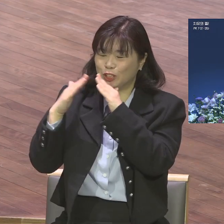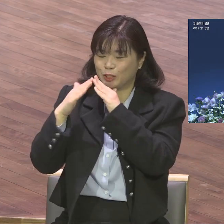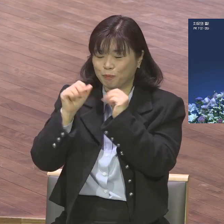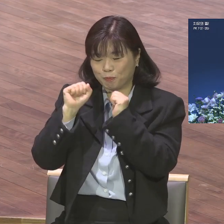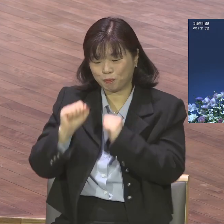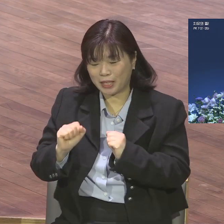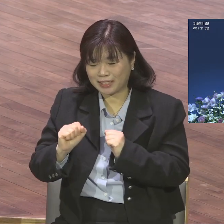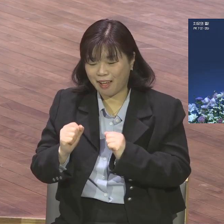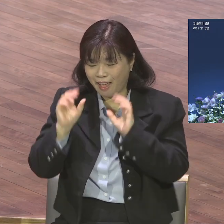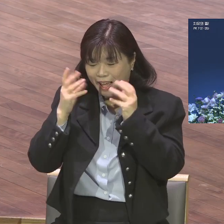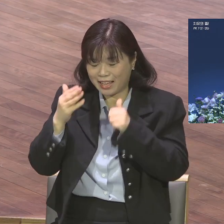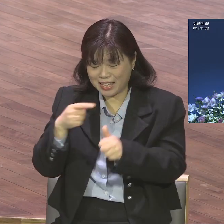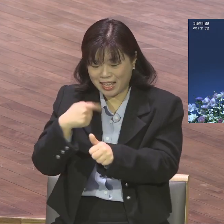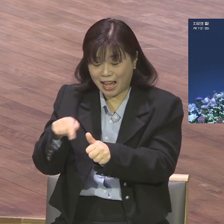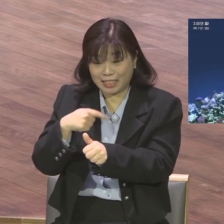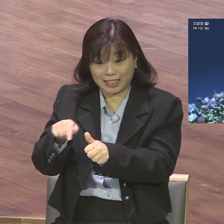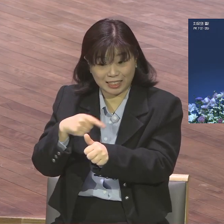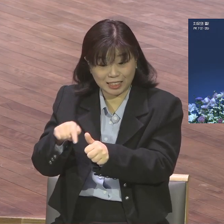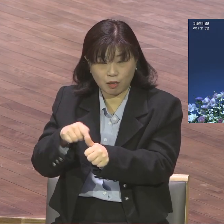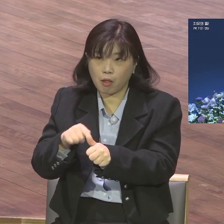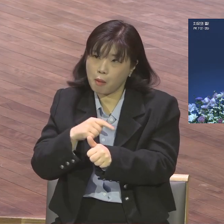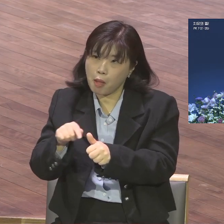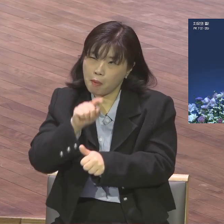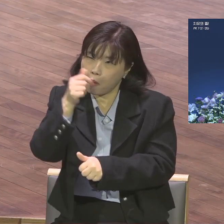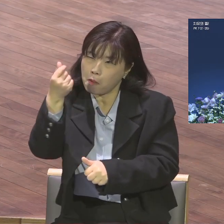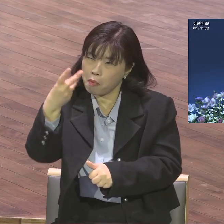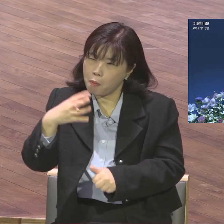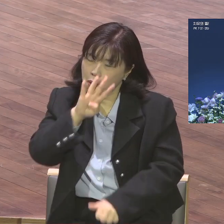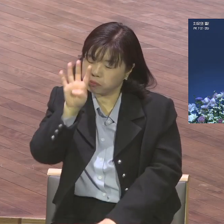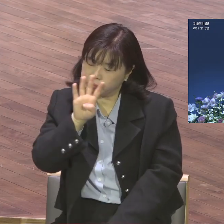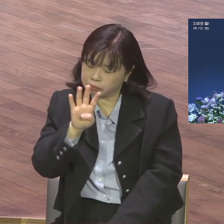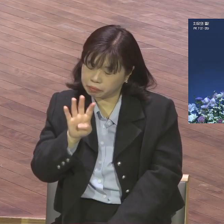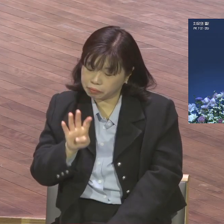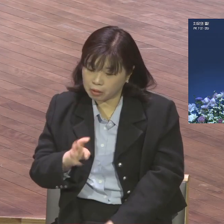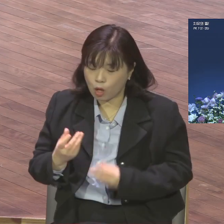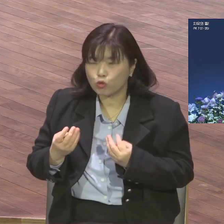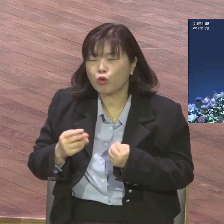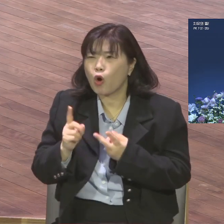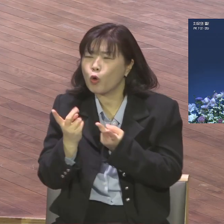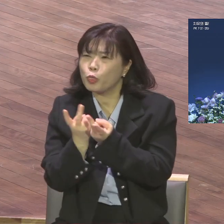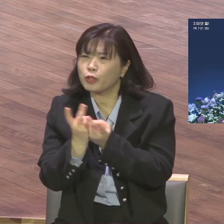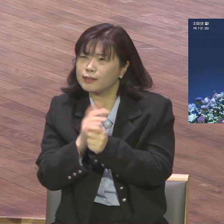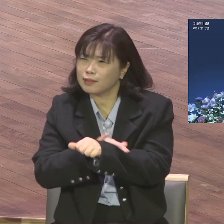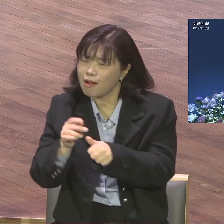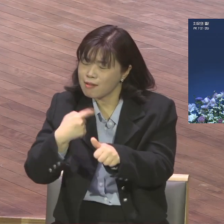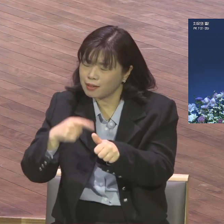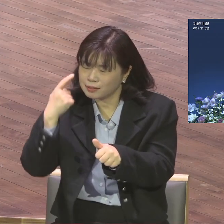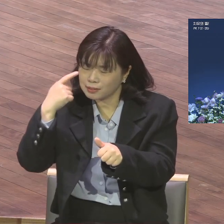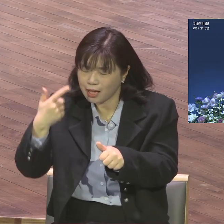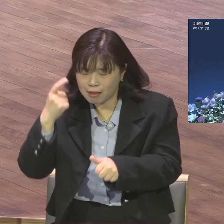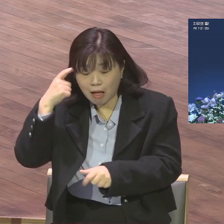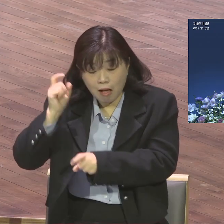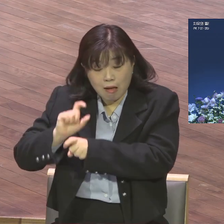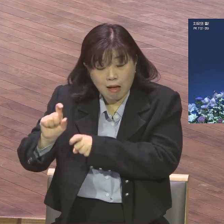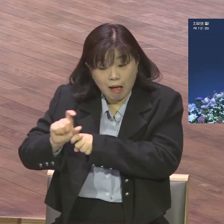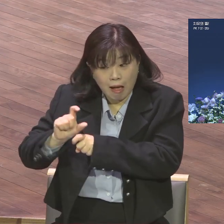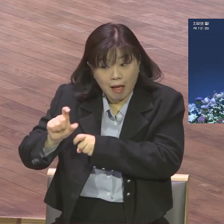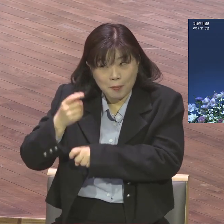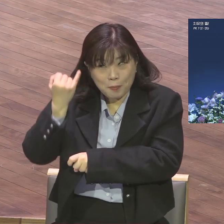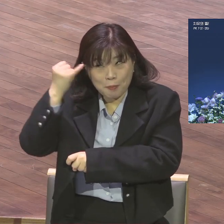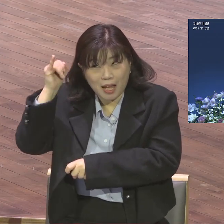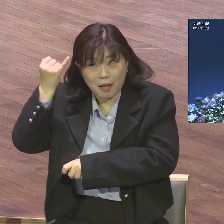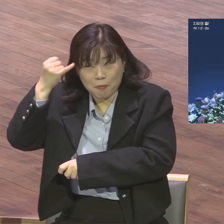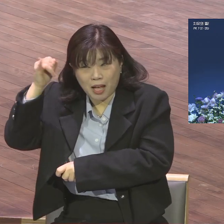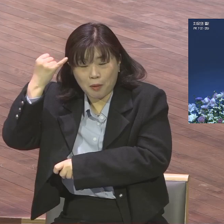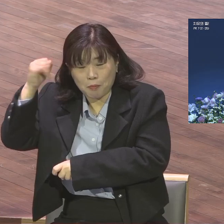저 까꼬진도까지 와가 특강과 했다 그래요. 강남에 학생들이 그 다 잘하는데, 영어 뭐 다